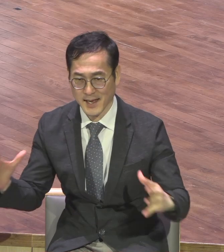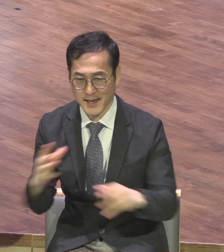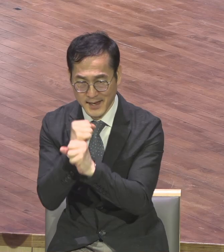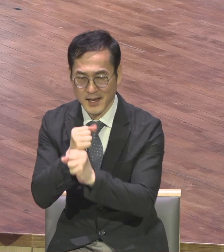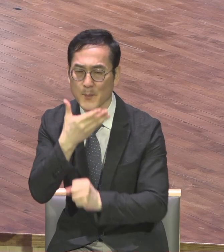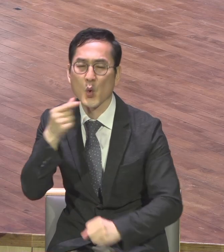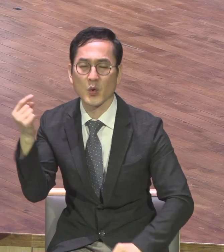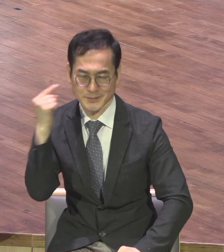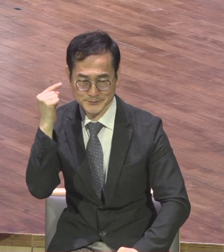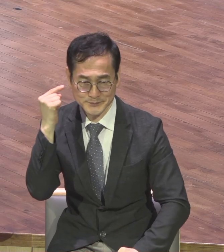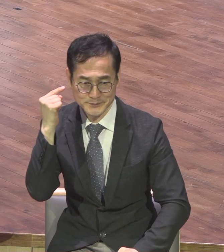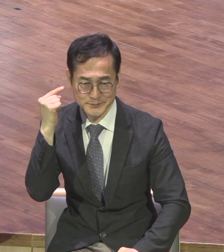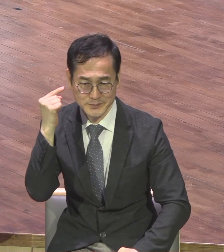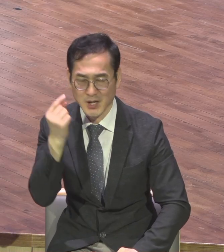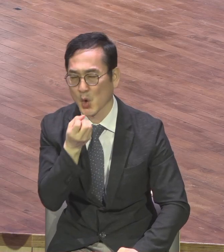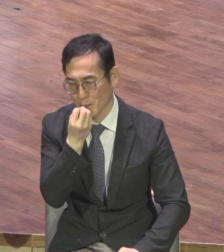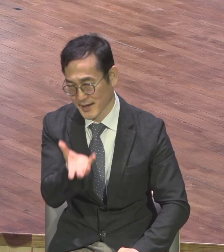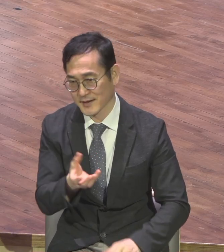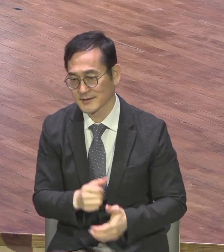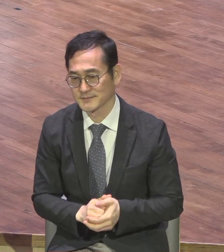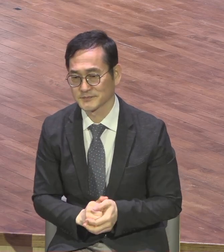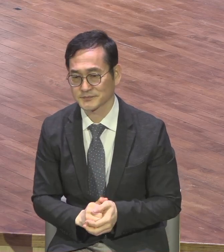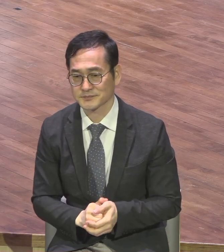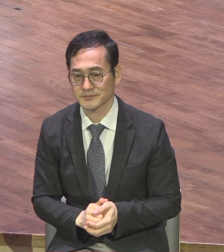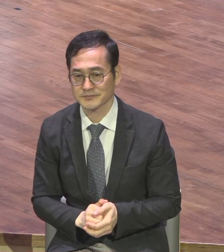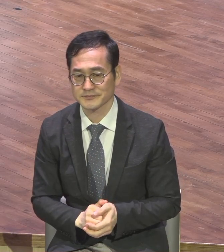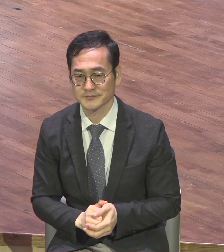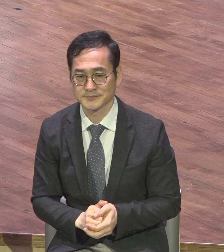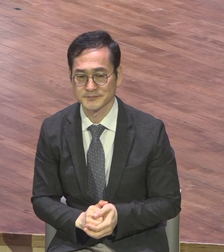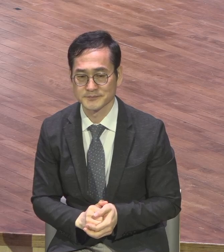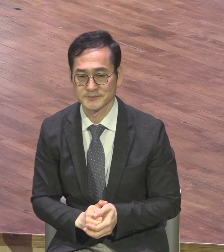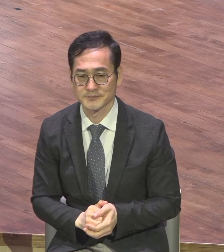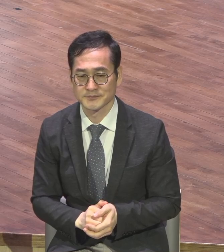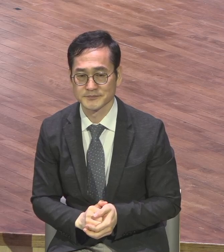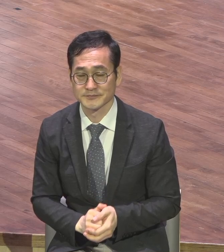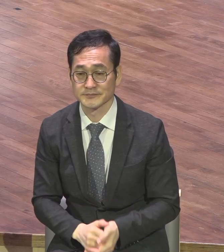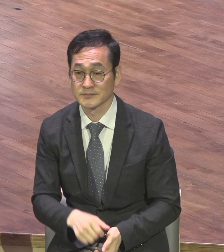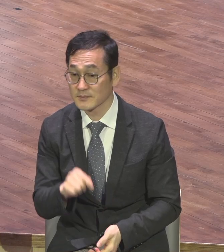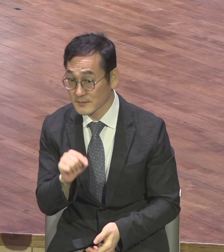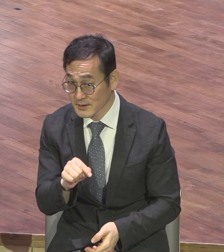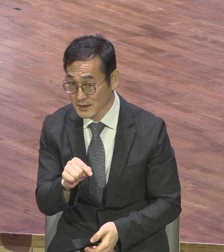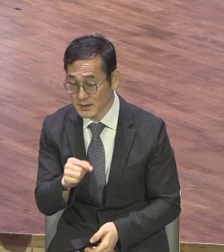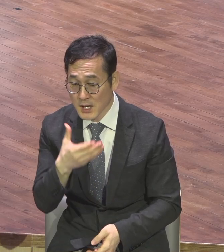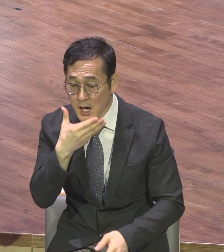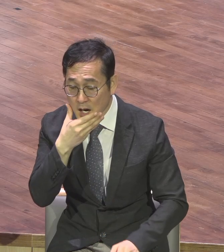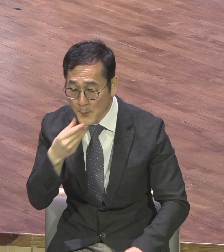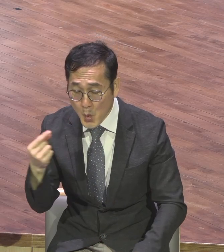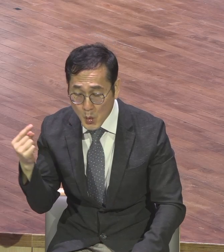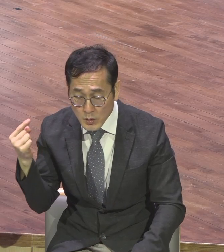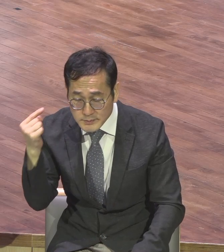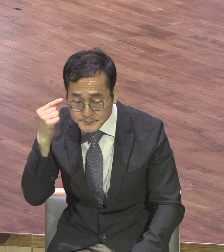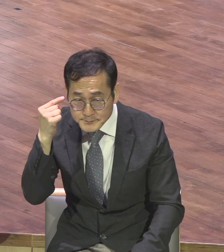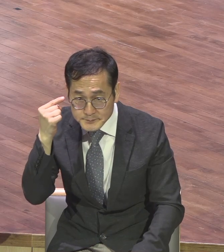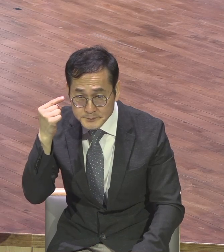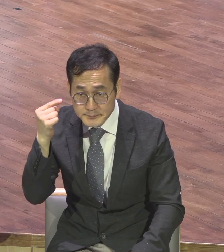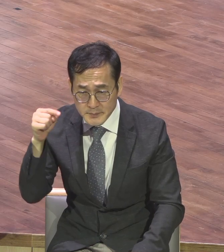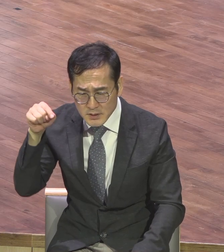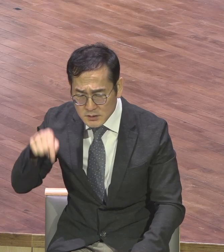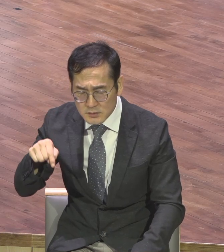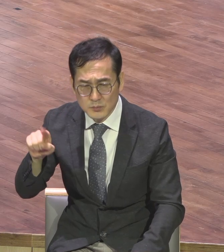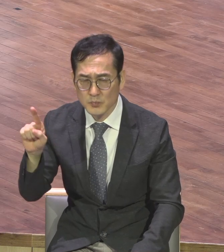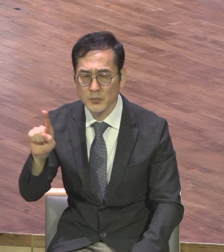사도 바울이 그렇게 간절하게 전하고자 했던 이 하나님의 복음, 그게